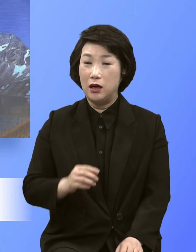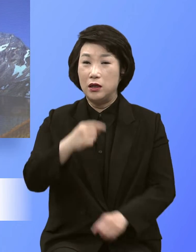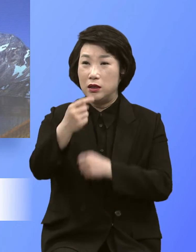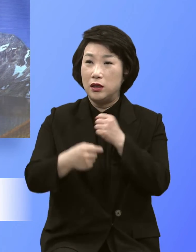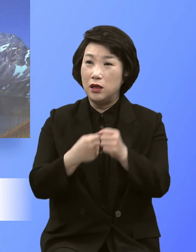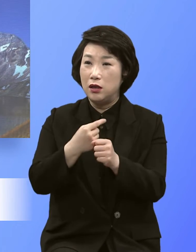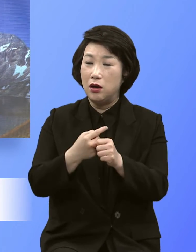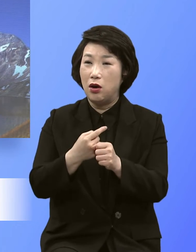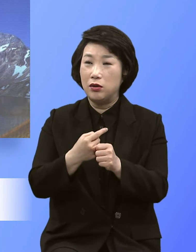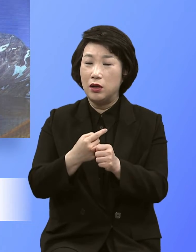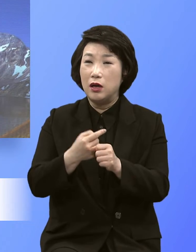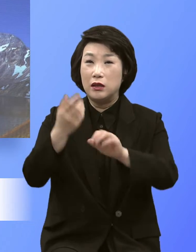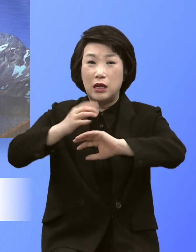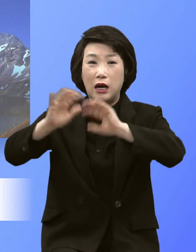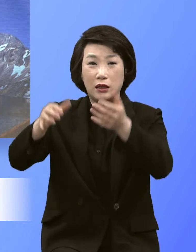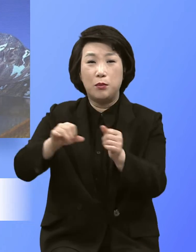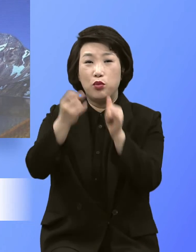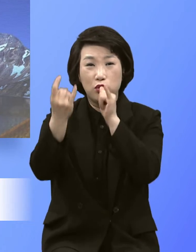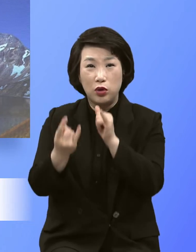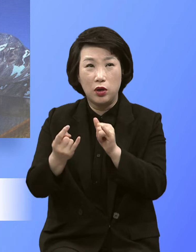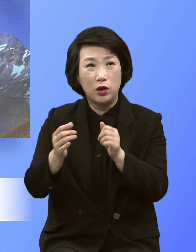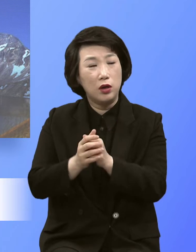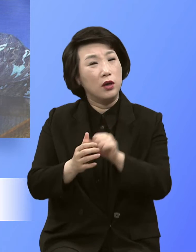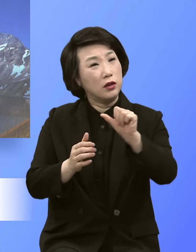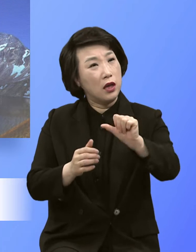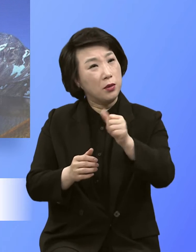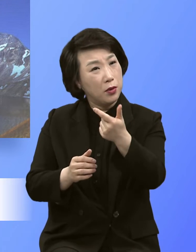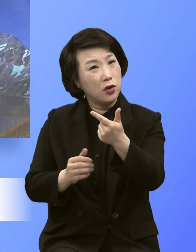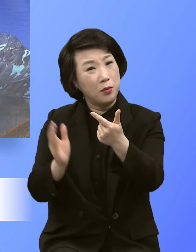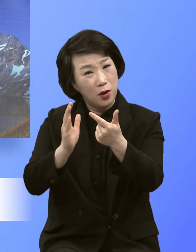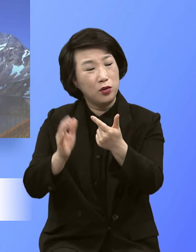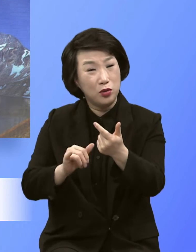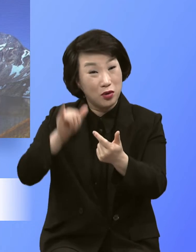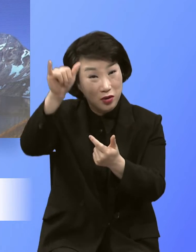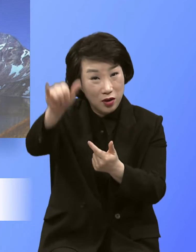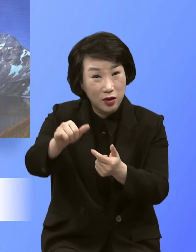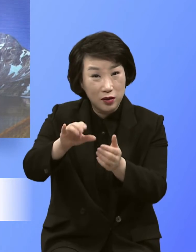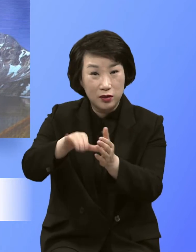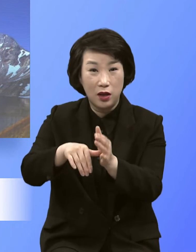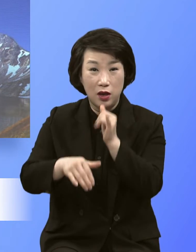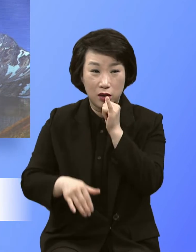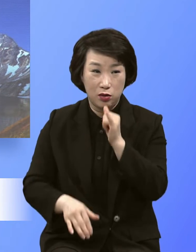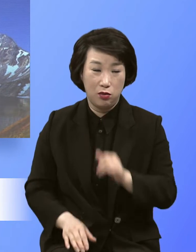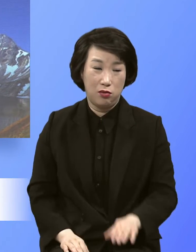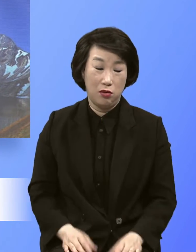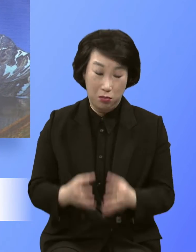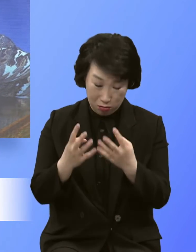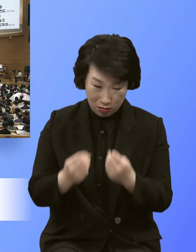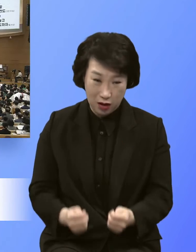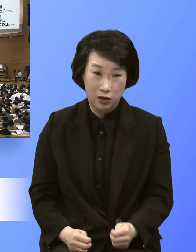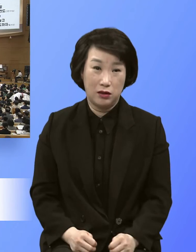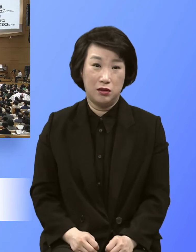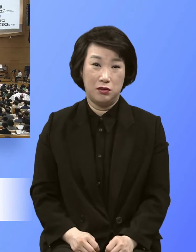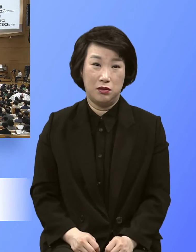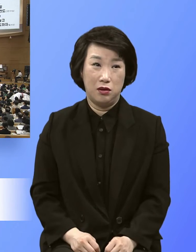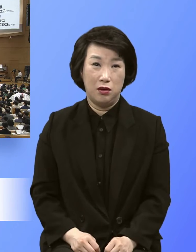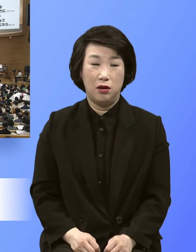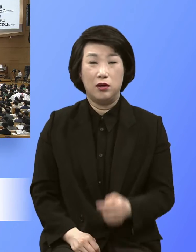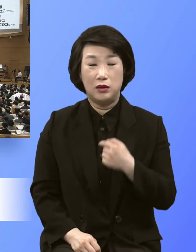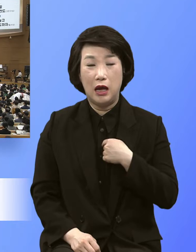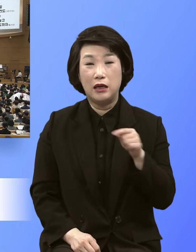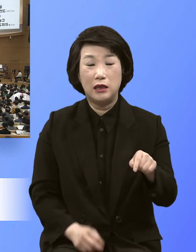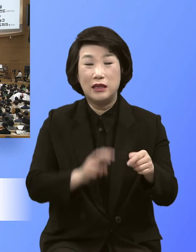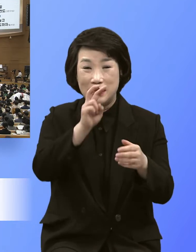1년에 해외 집회를 5번, 6번씩 나갈 때도 많이 있을 때 내